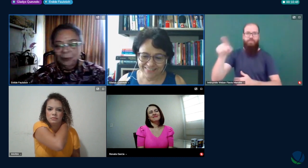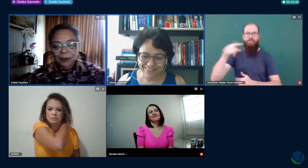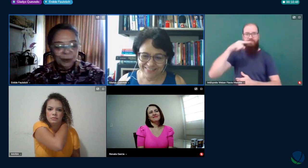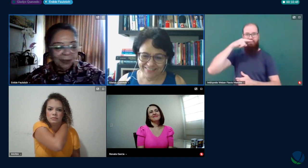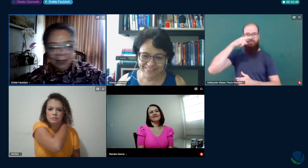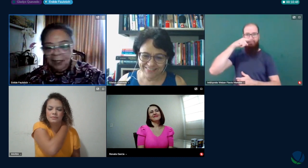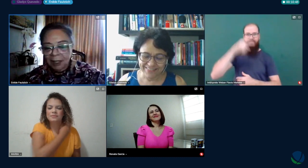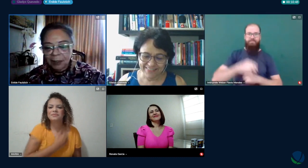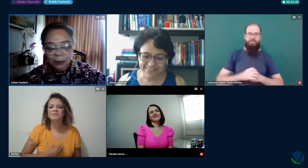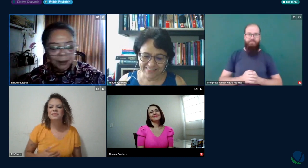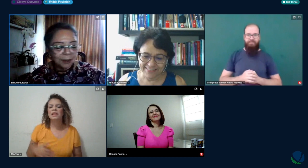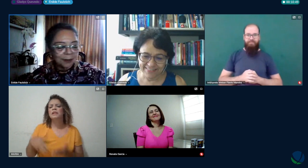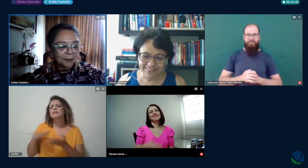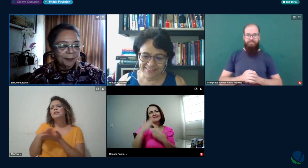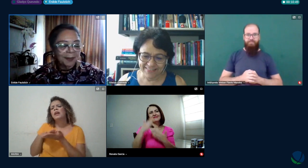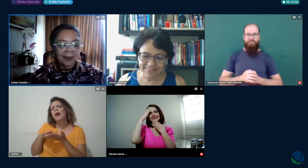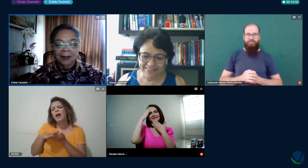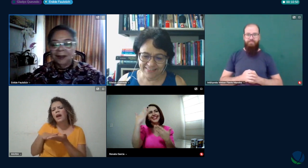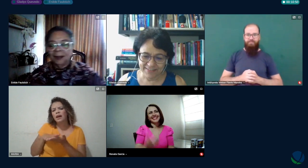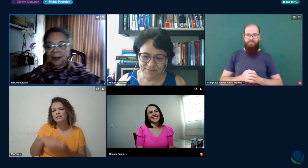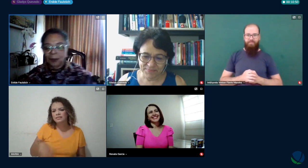nada, professora Gladys.